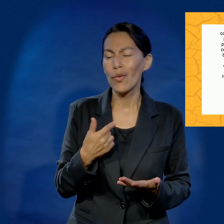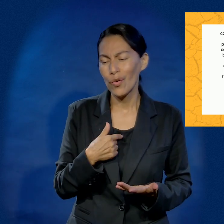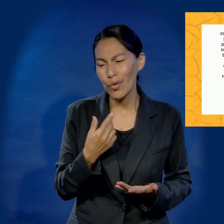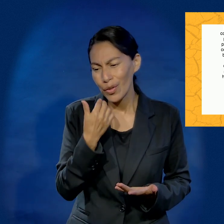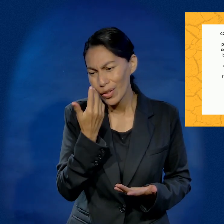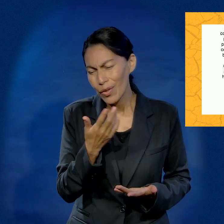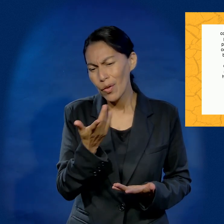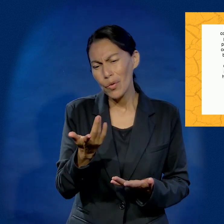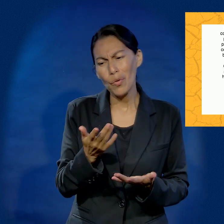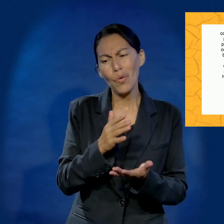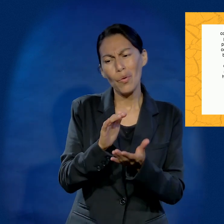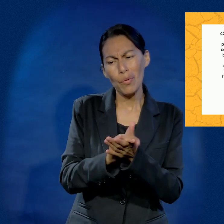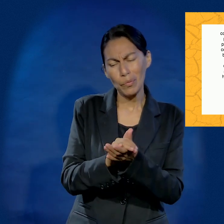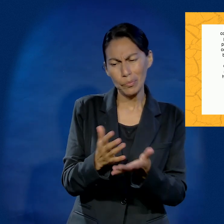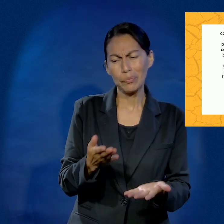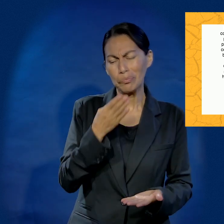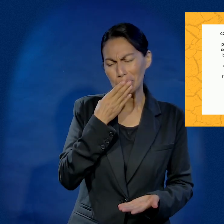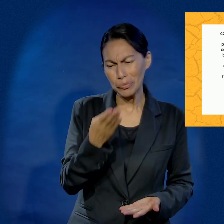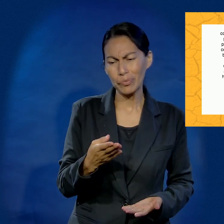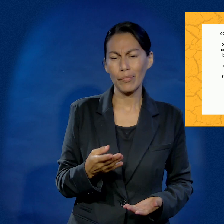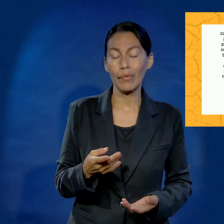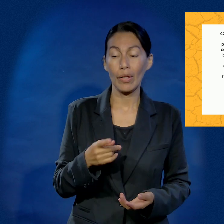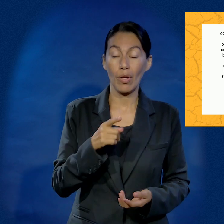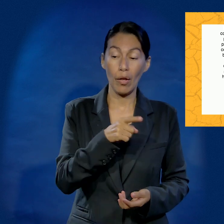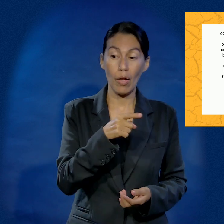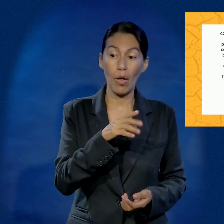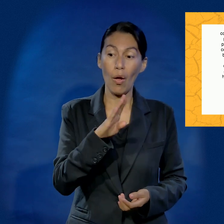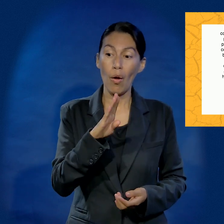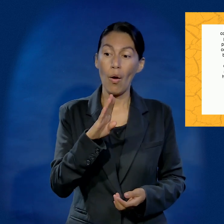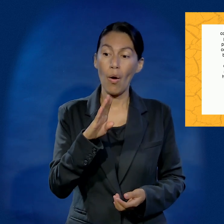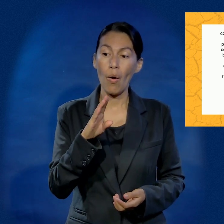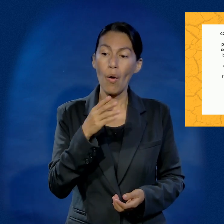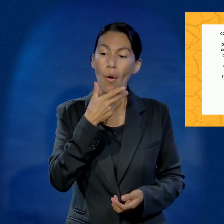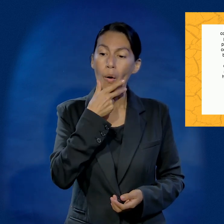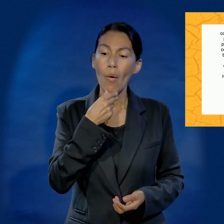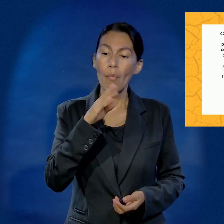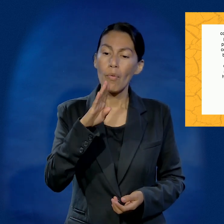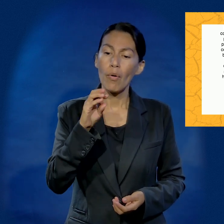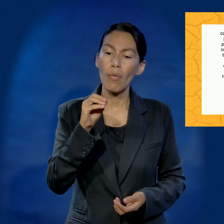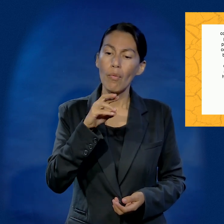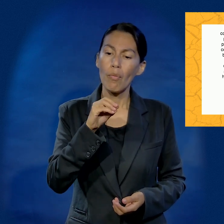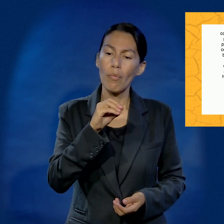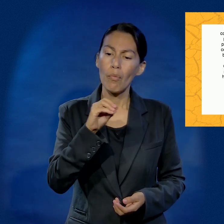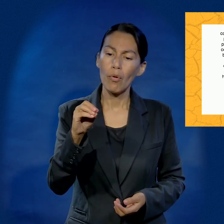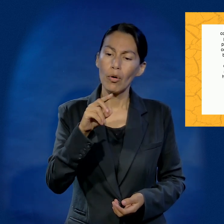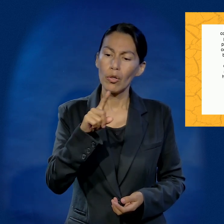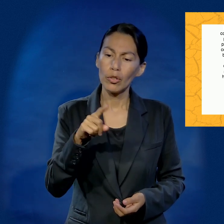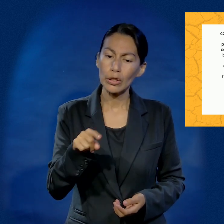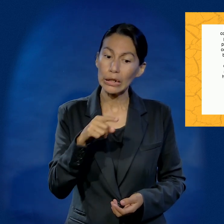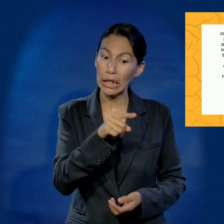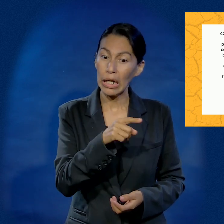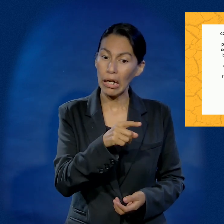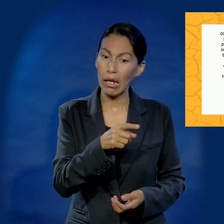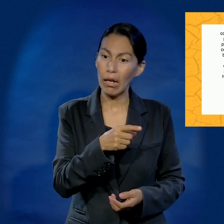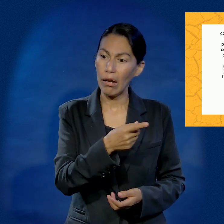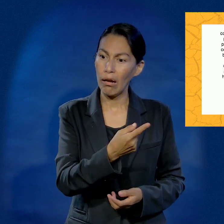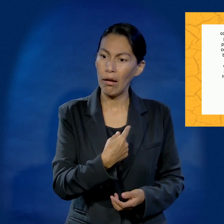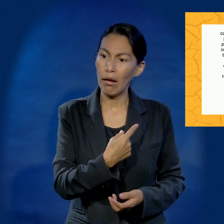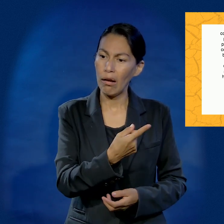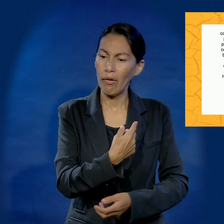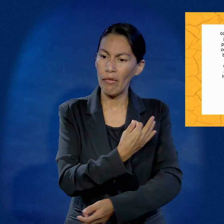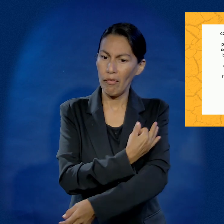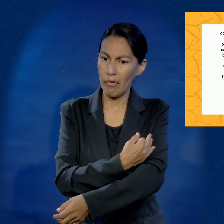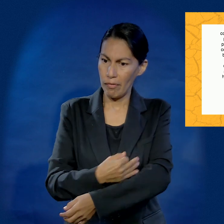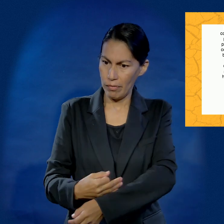ser feliz. Y por otra parte vos, el hombre con cuyas servidoras estuviste, es pariente cercano nuestro.